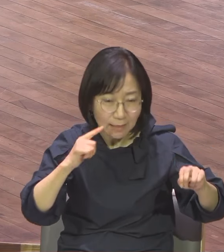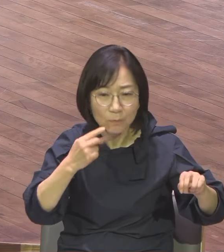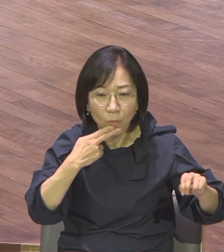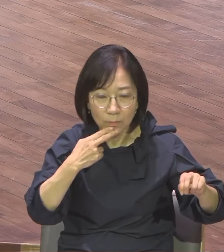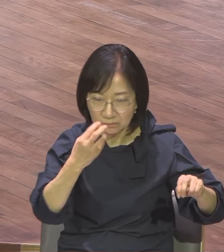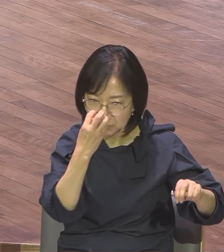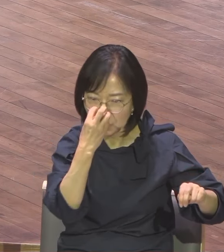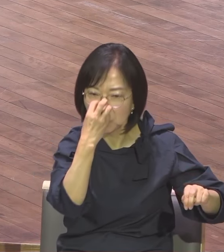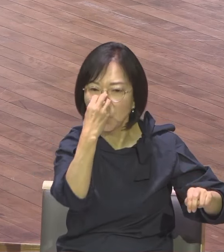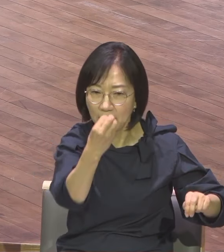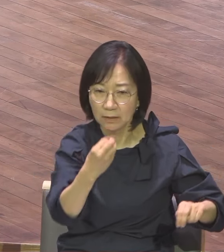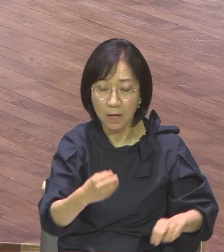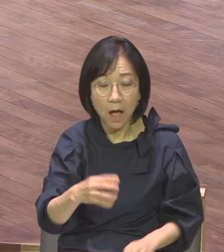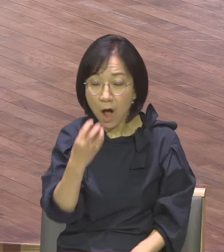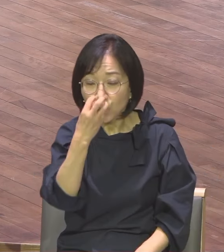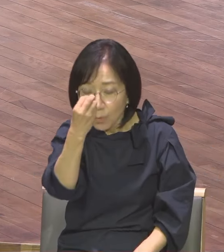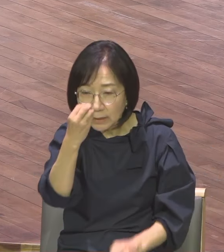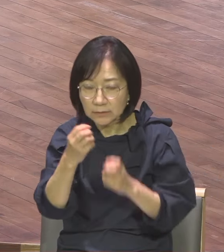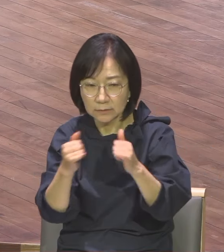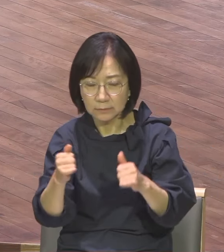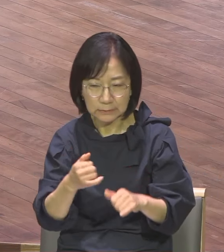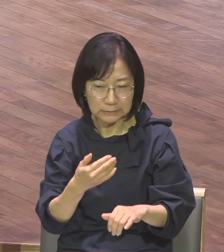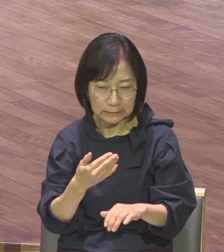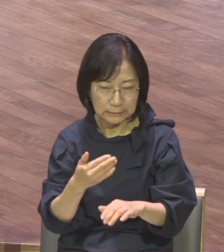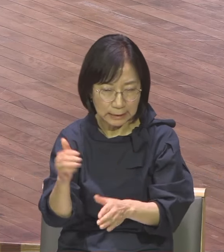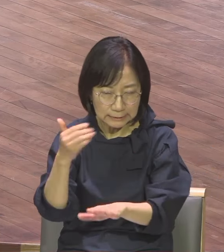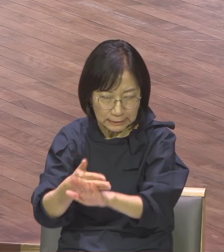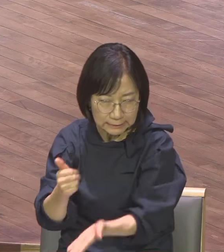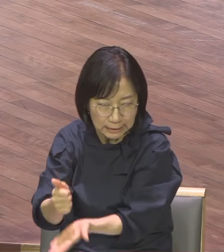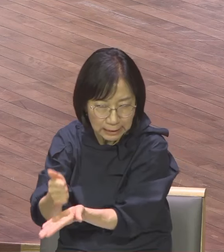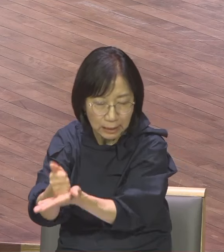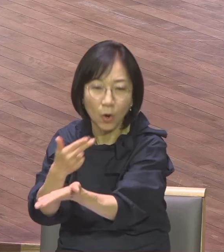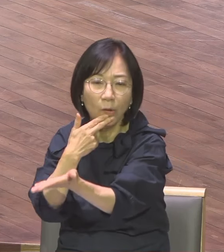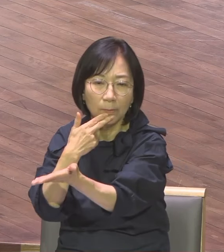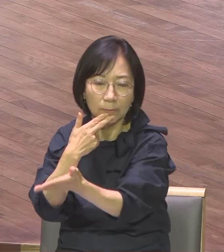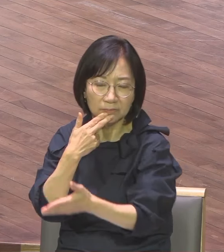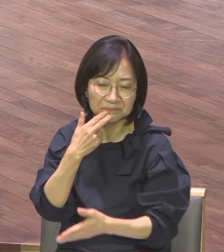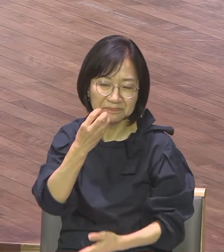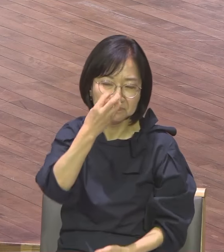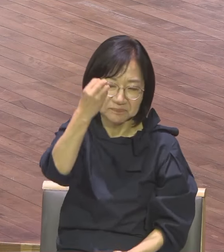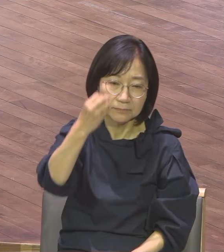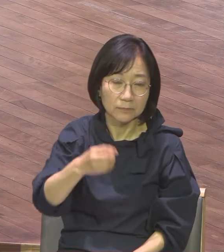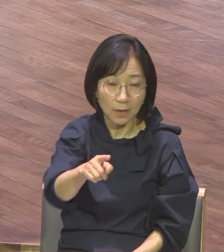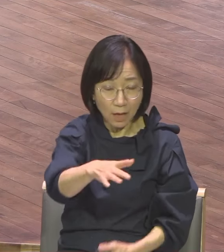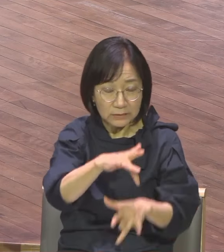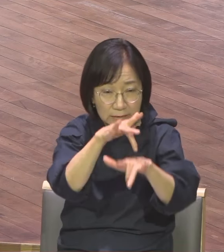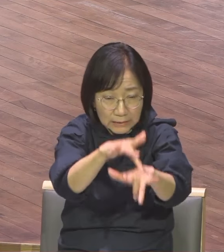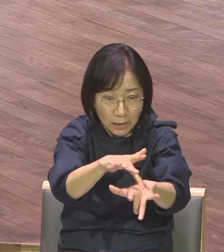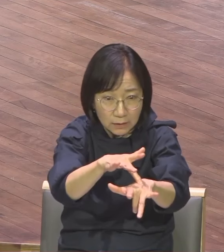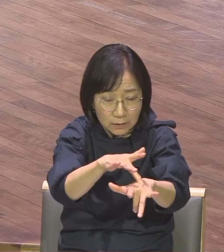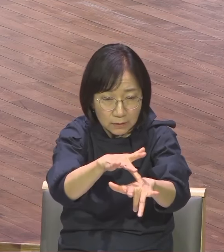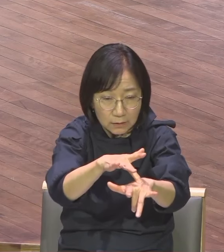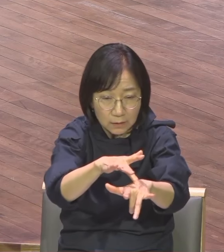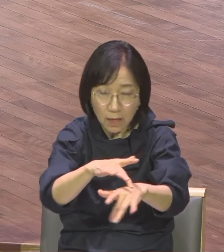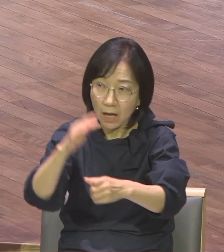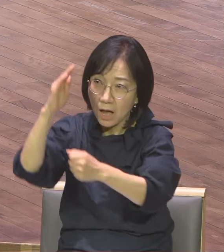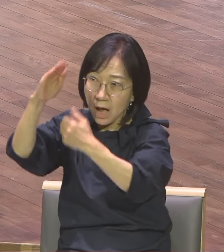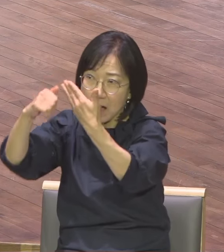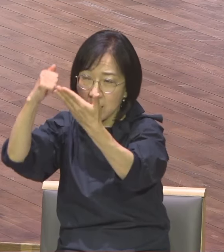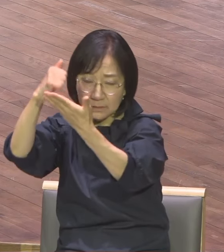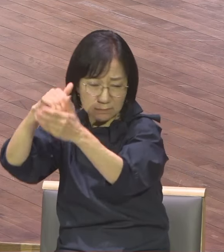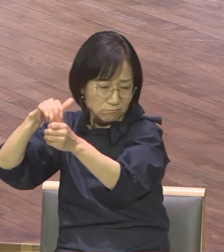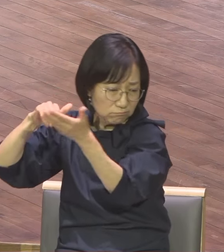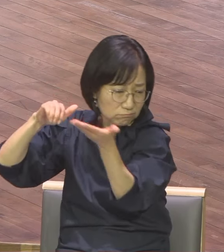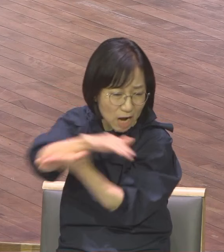교만한 자는요. 남을 시기합니다. 마귀가 교만 때문에 하나님께 저주받았잖아요. 지가